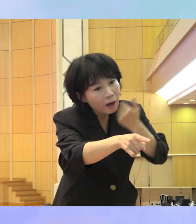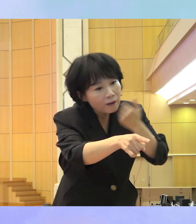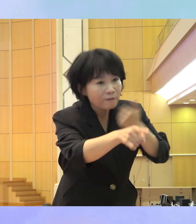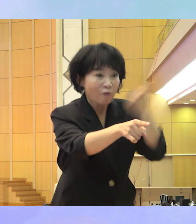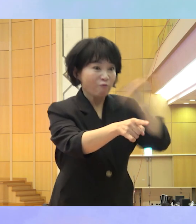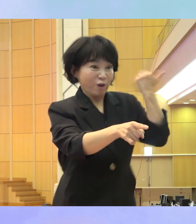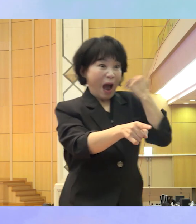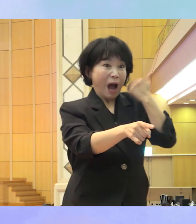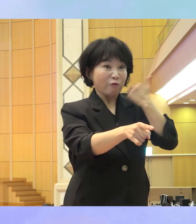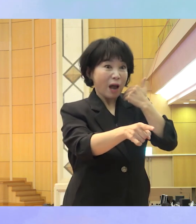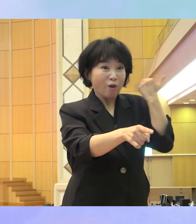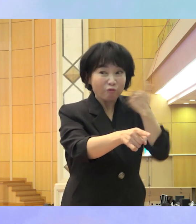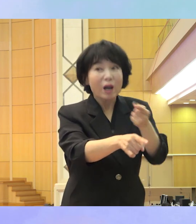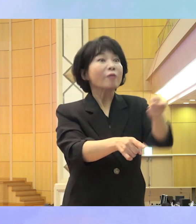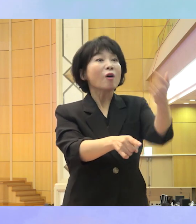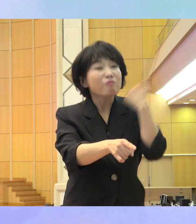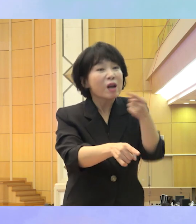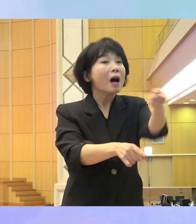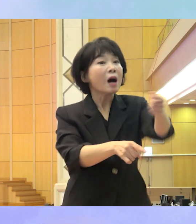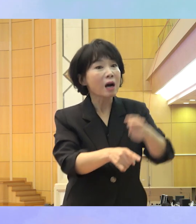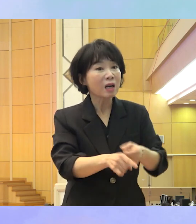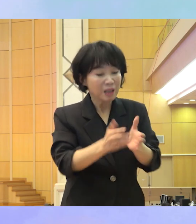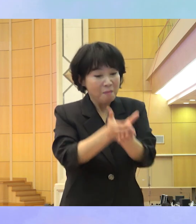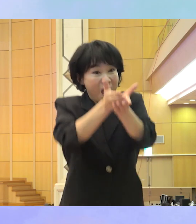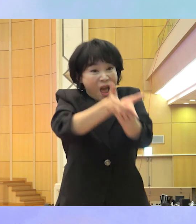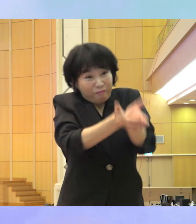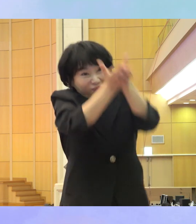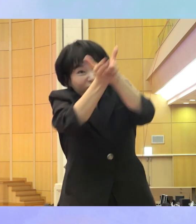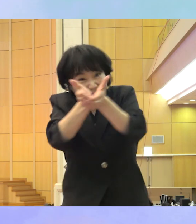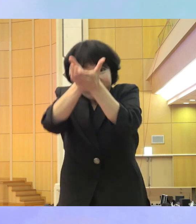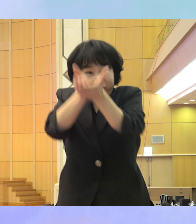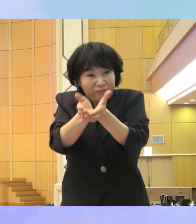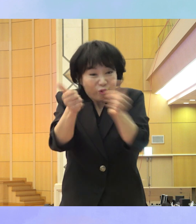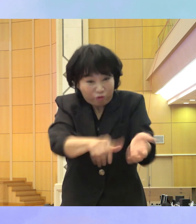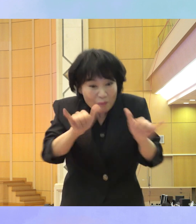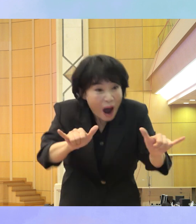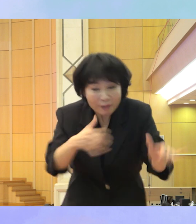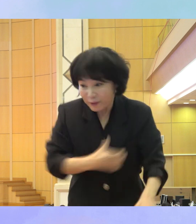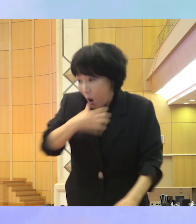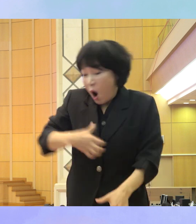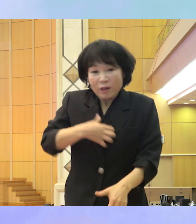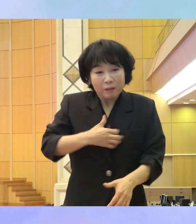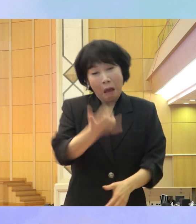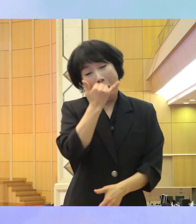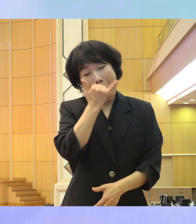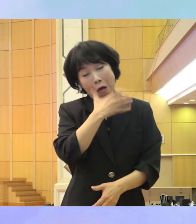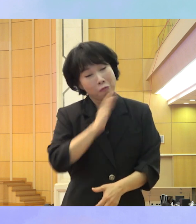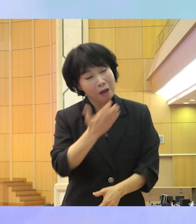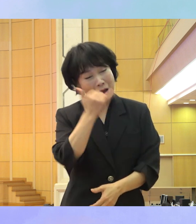온 누구냐? 지금 배가 침몰하게 생겼는데 죽게 생겼는데 지금 잠이 오냐?